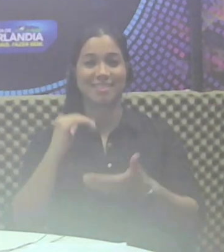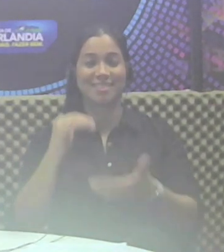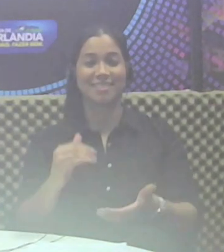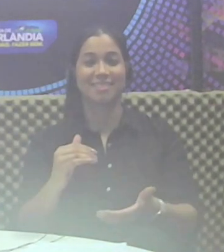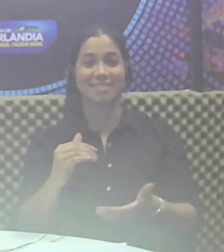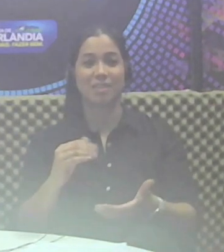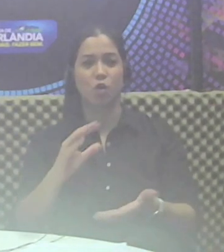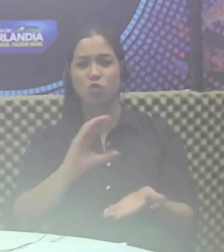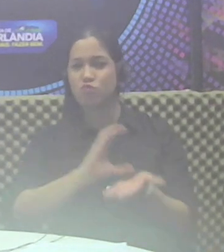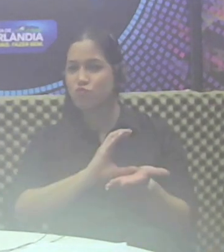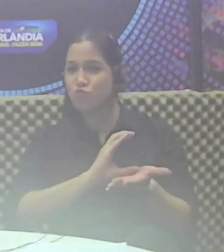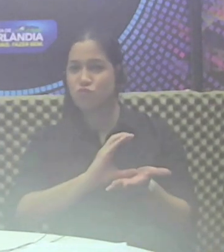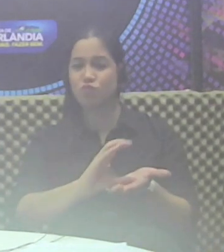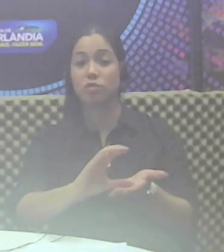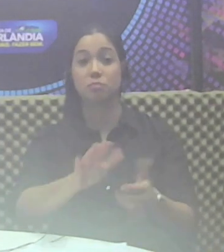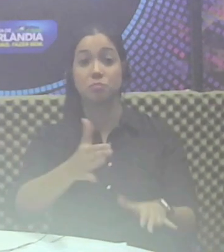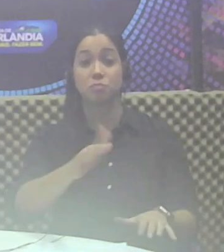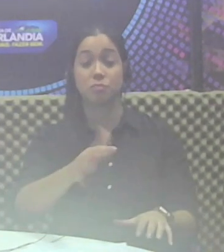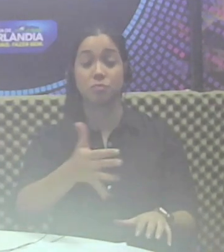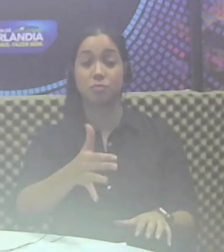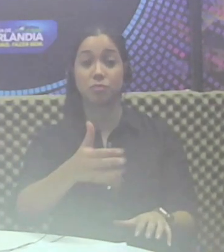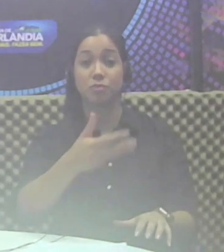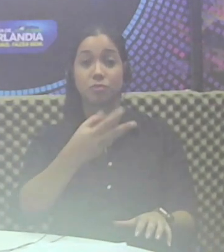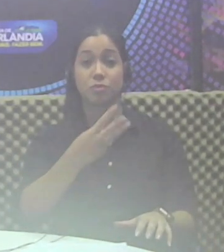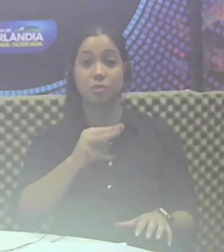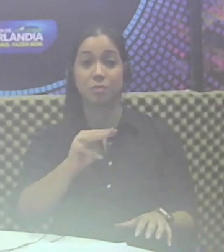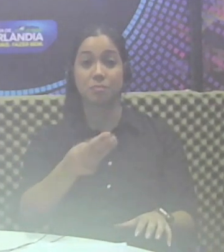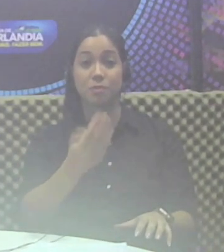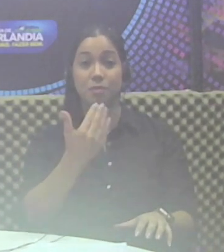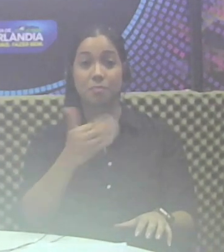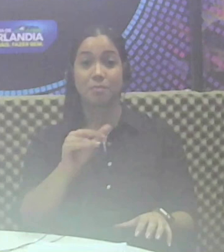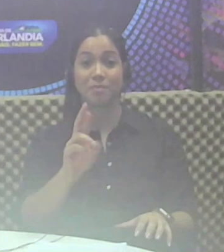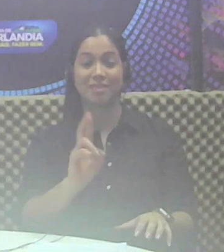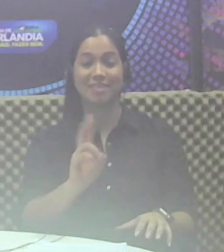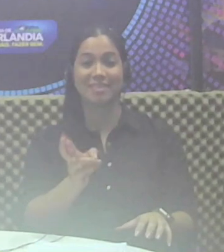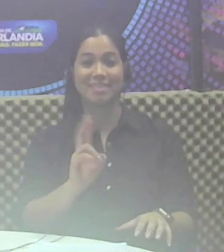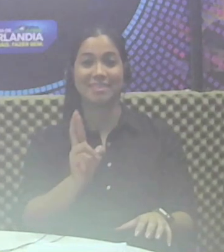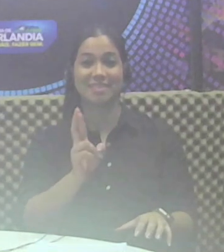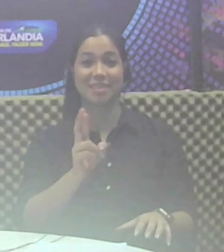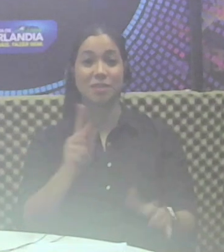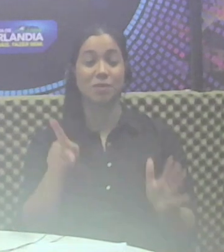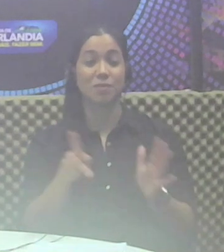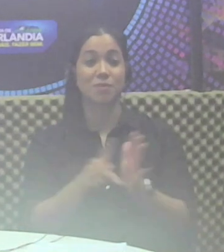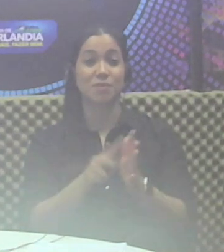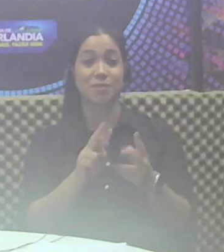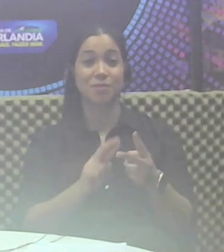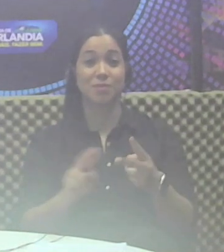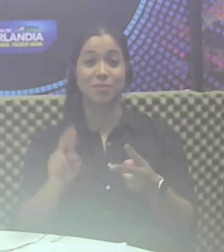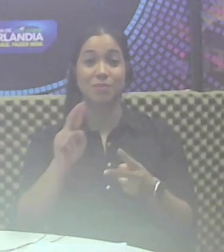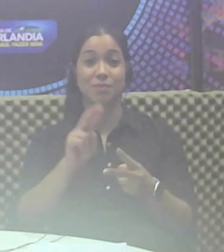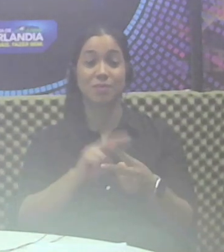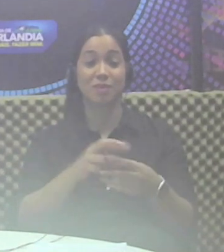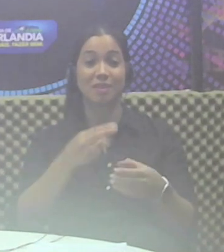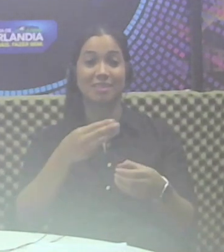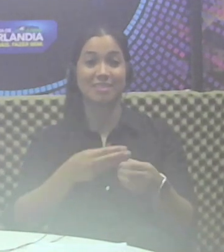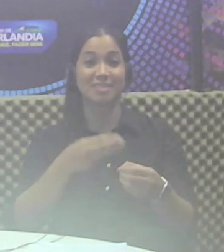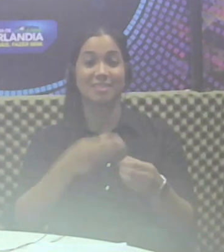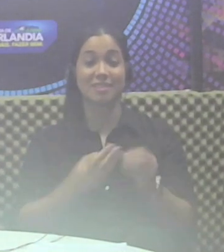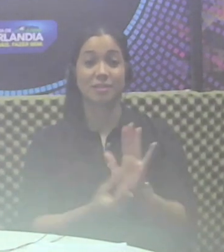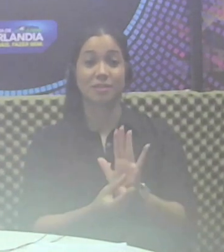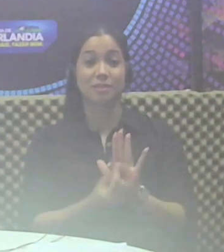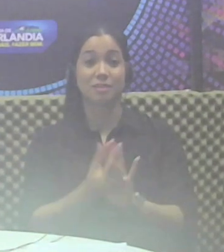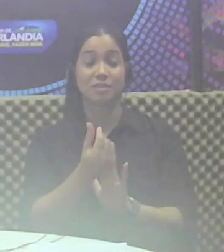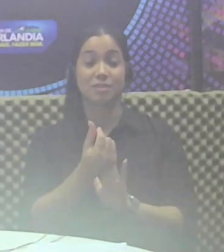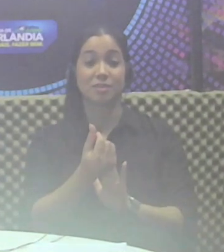um investimento de aproximadamente 3,5 milhões de reais, oriundos de recursos da cota municipal do salário